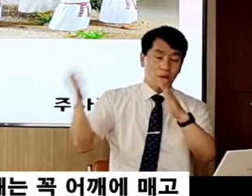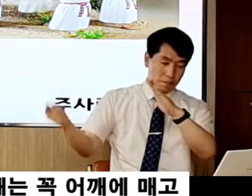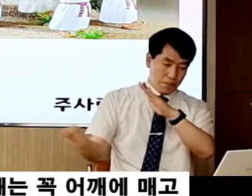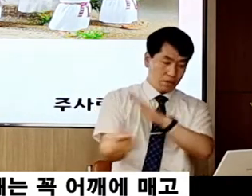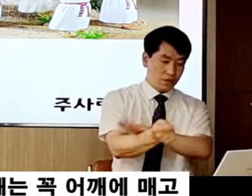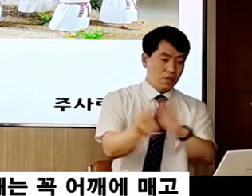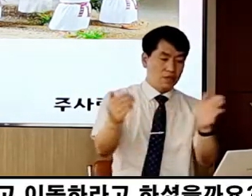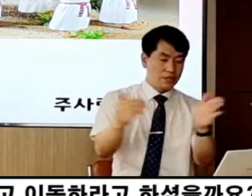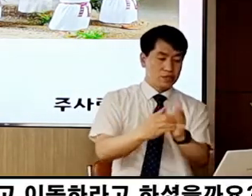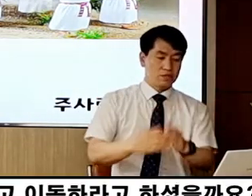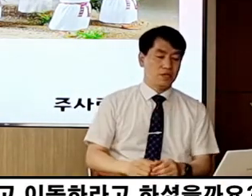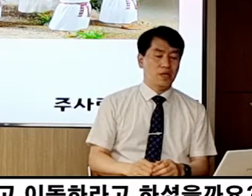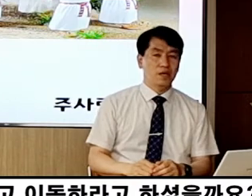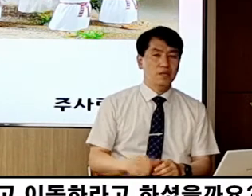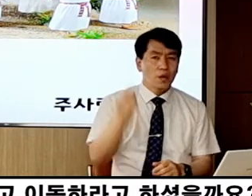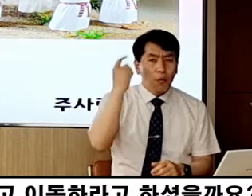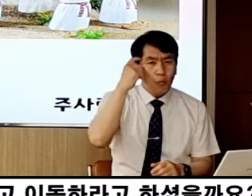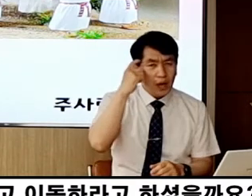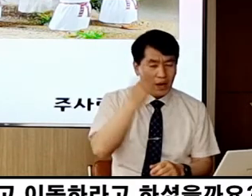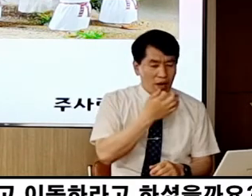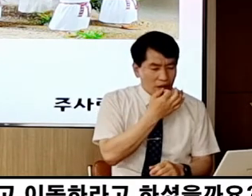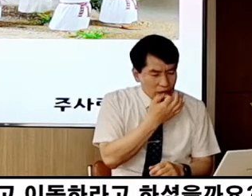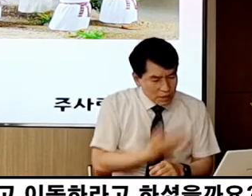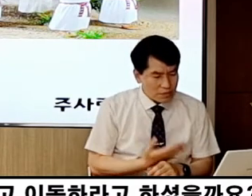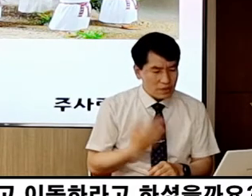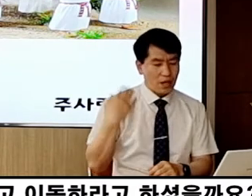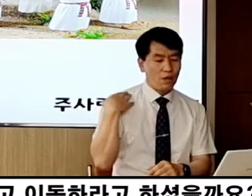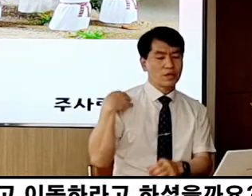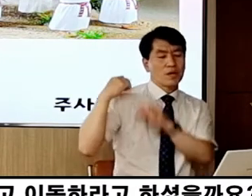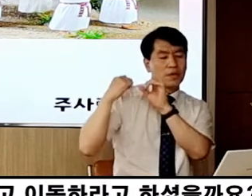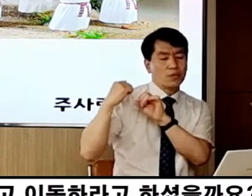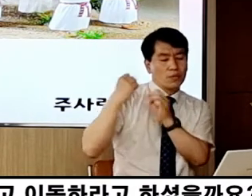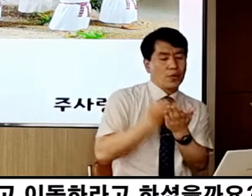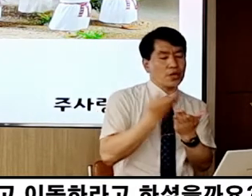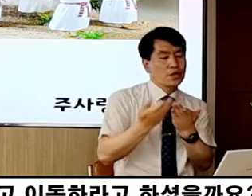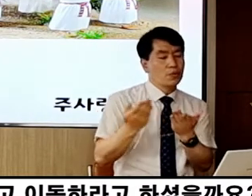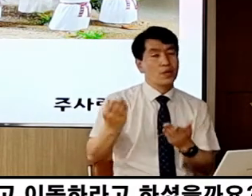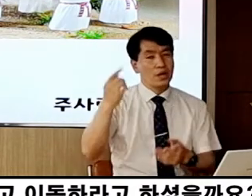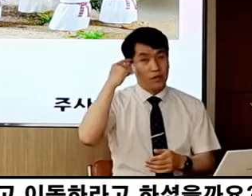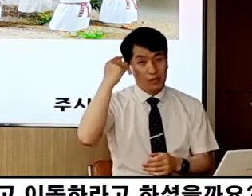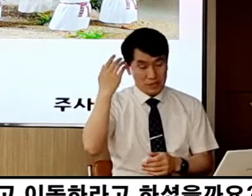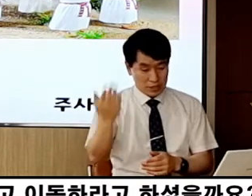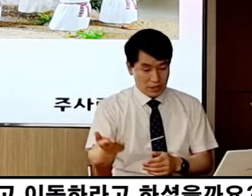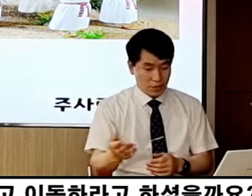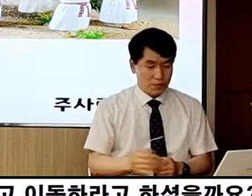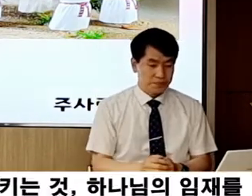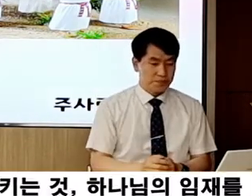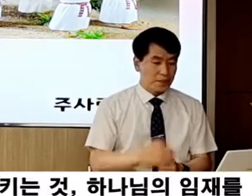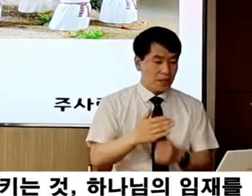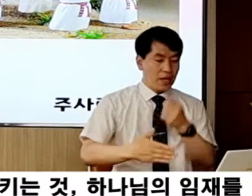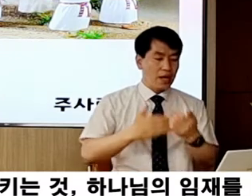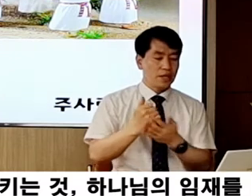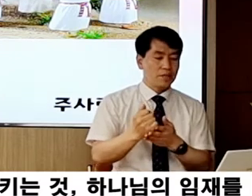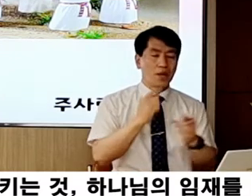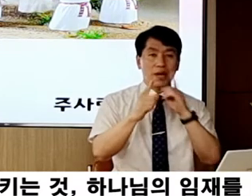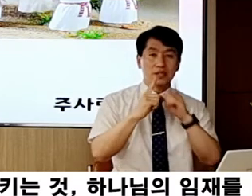이동하도록 명령하셨습니다. 왜 힘들게 어깨 메고 이동하라고 하셨을까요? 하나님의